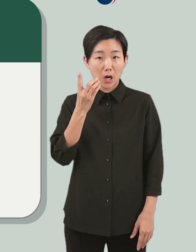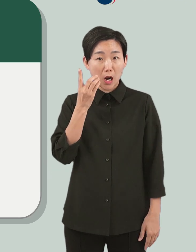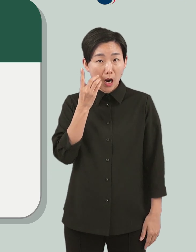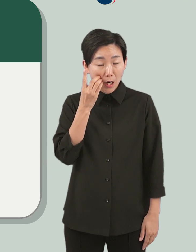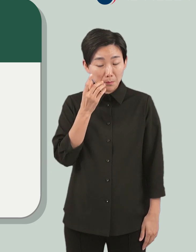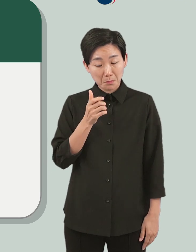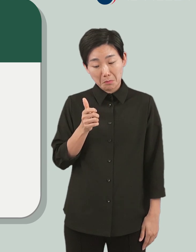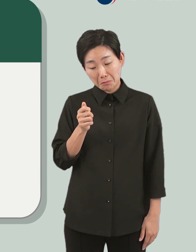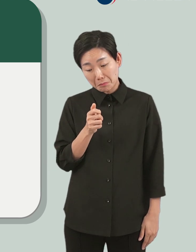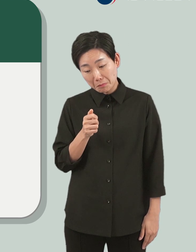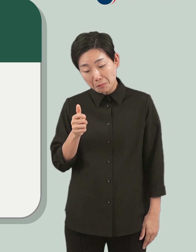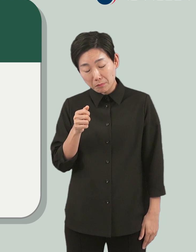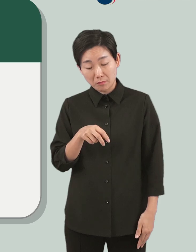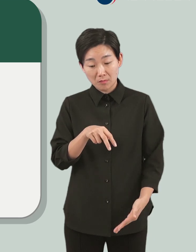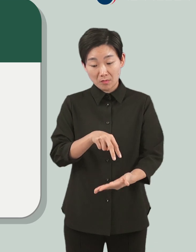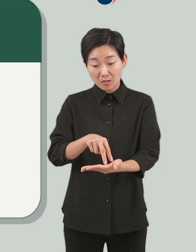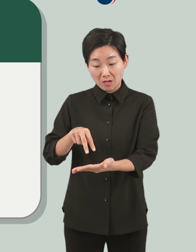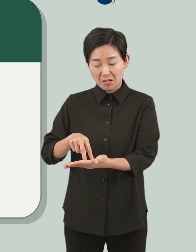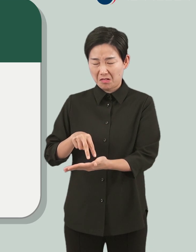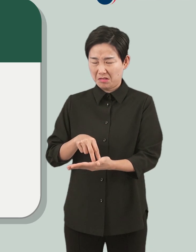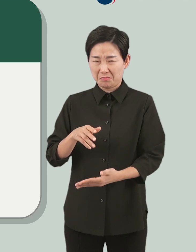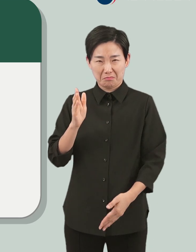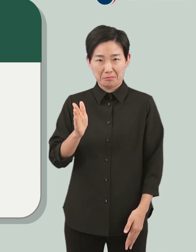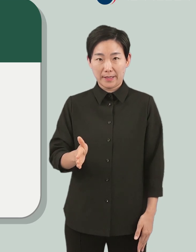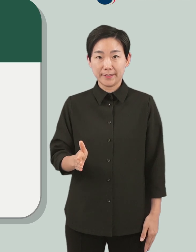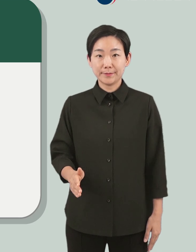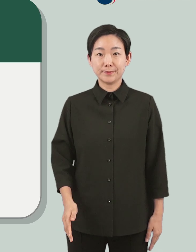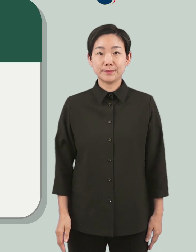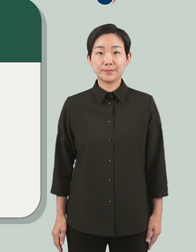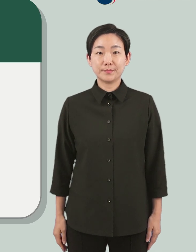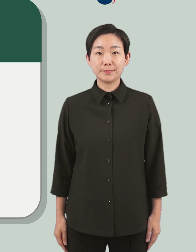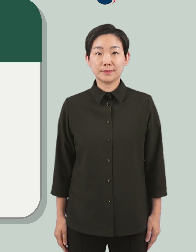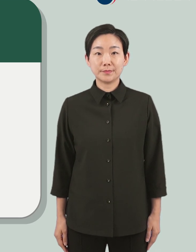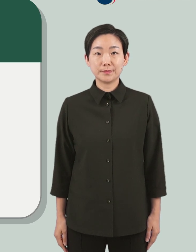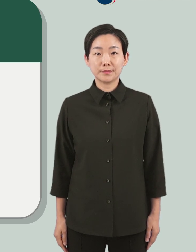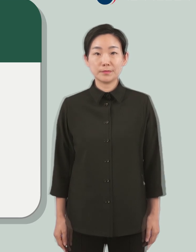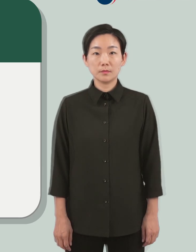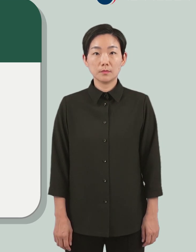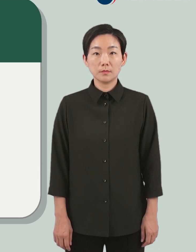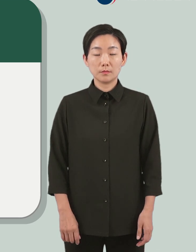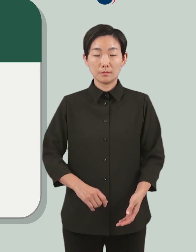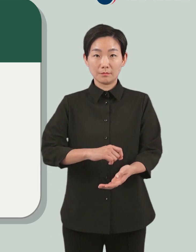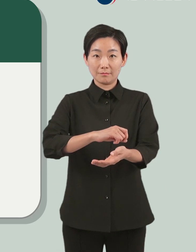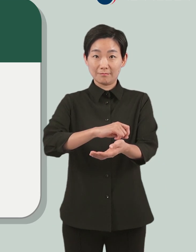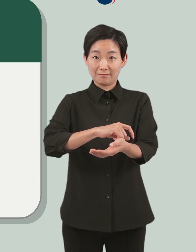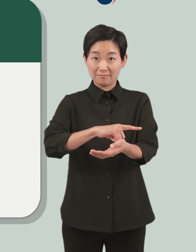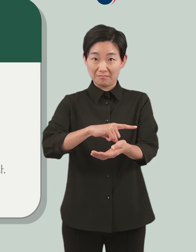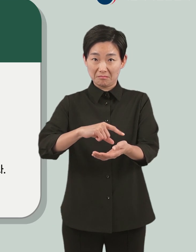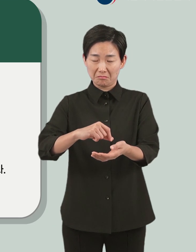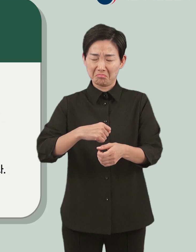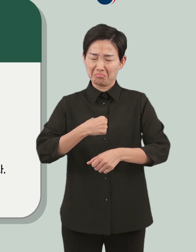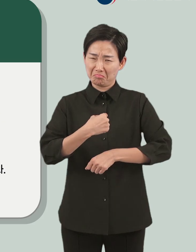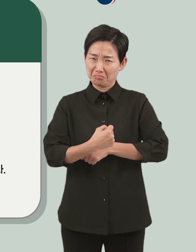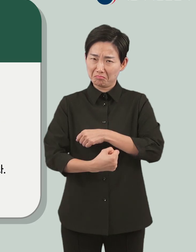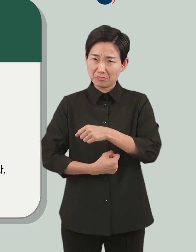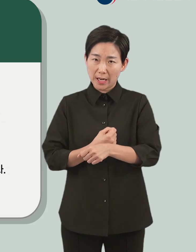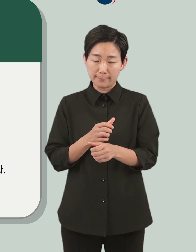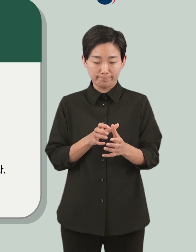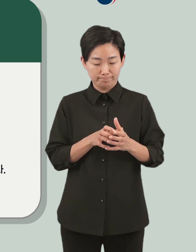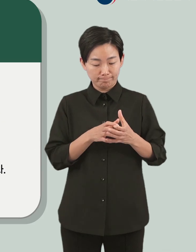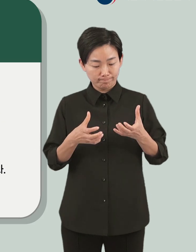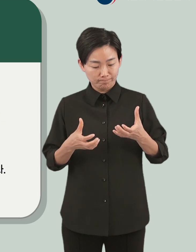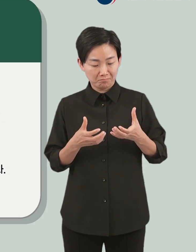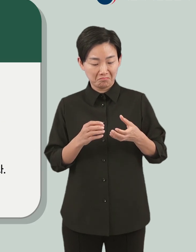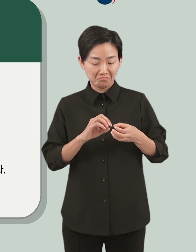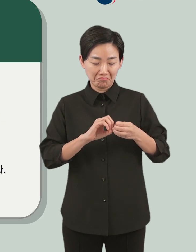중에는 전자기기나 모바일 기기를 혈압계에서 30cm 이내에 두지 않습니다. 혈압계나